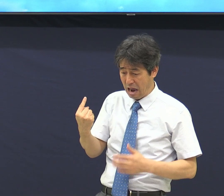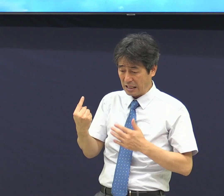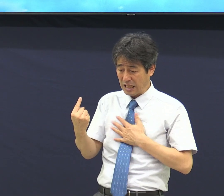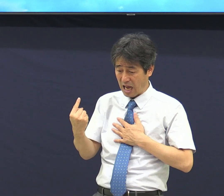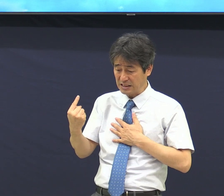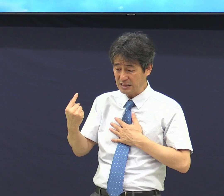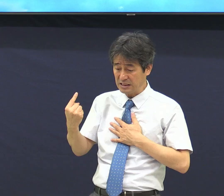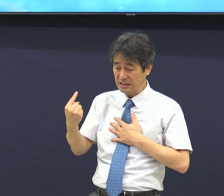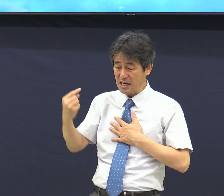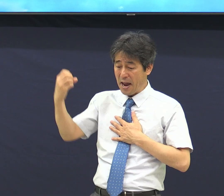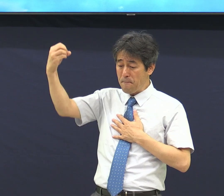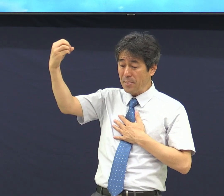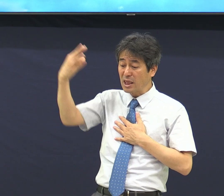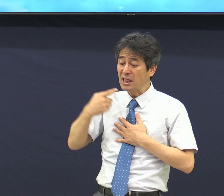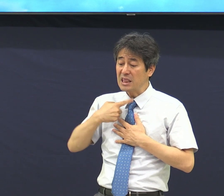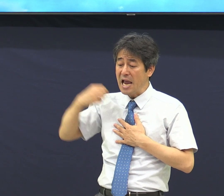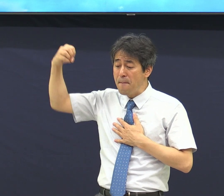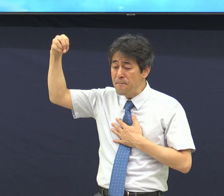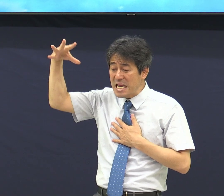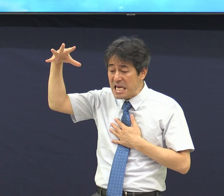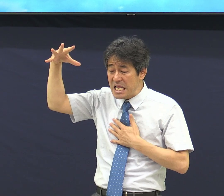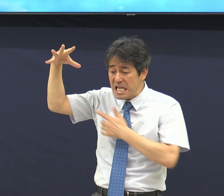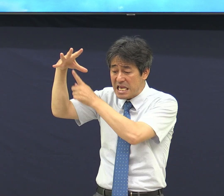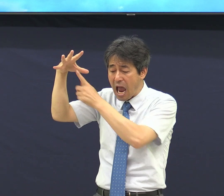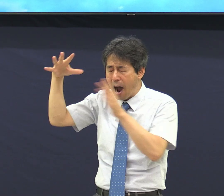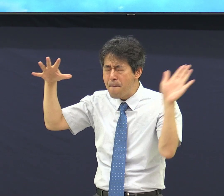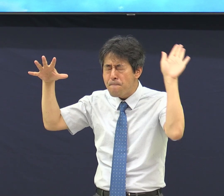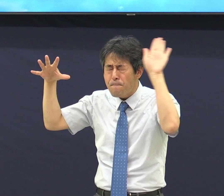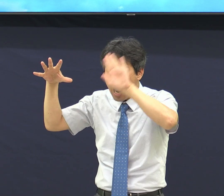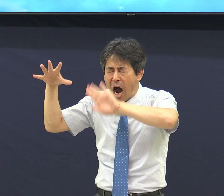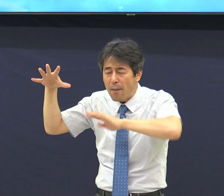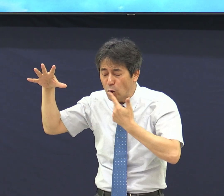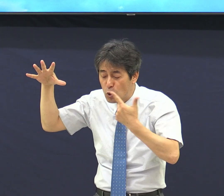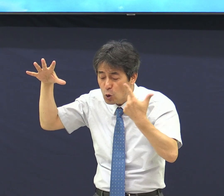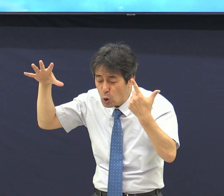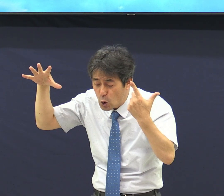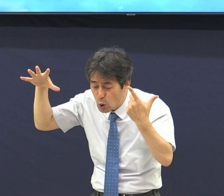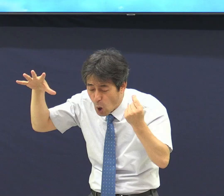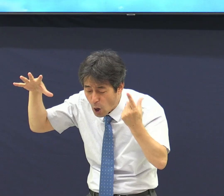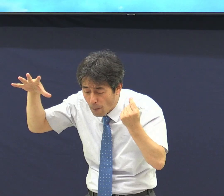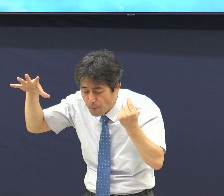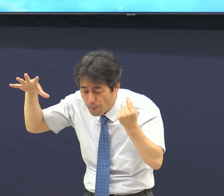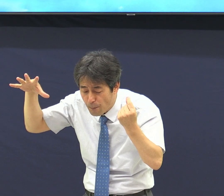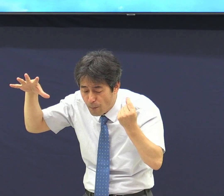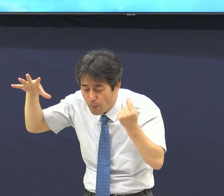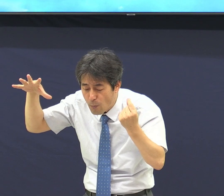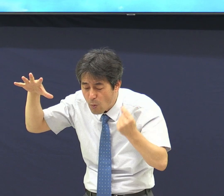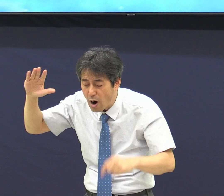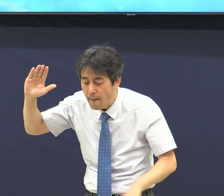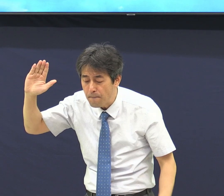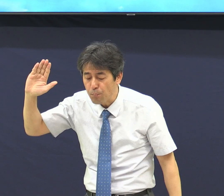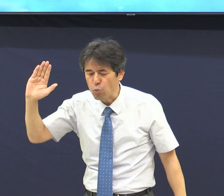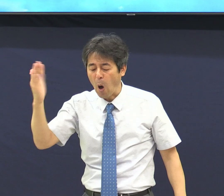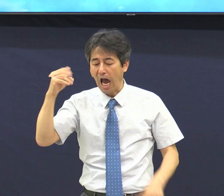어둠이 나에게 도망쳐 오고 나에게 비추던 빛이 어둠처럼